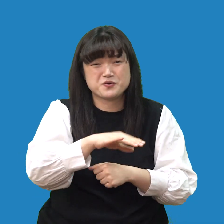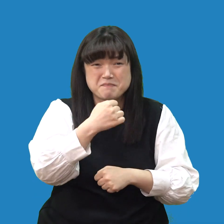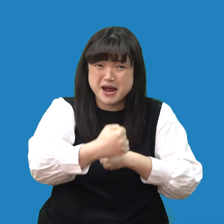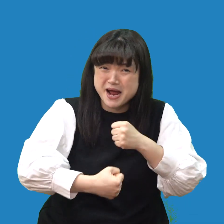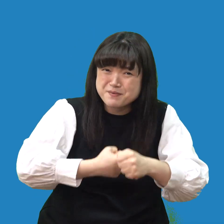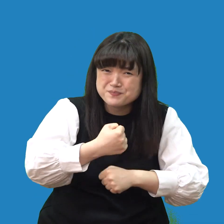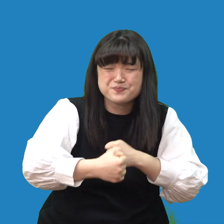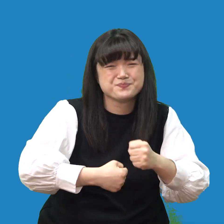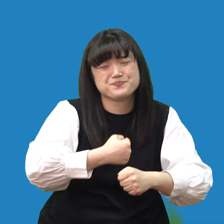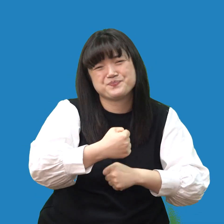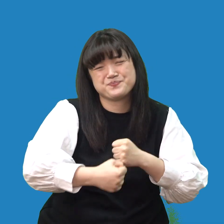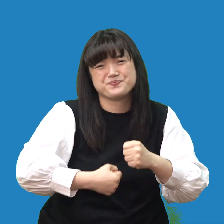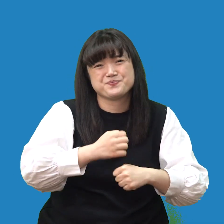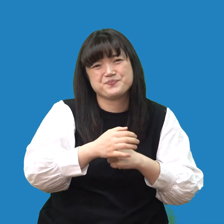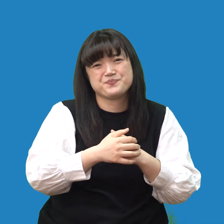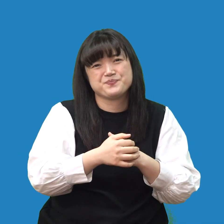마음대로